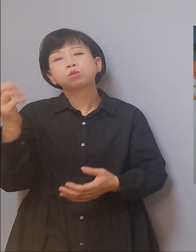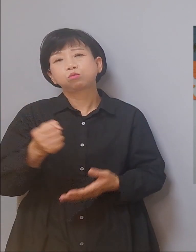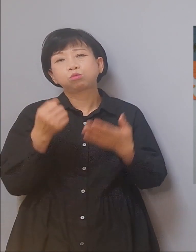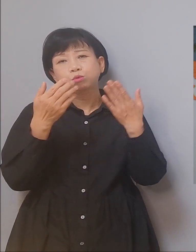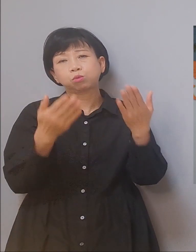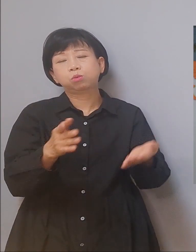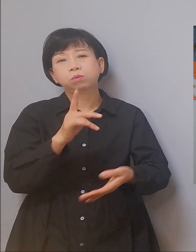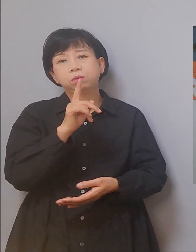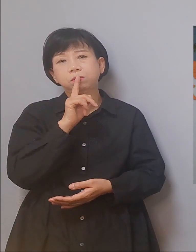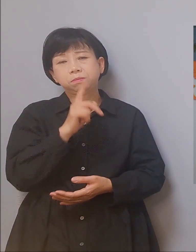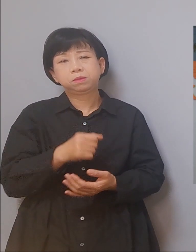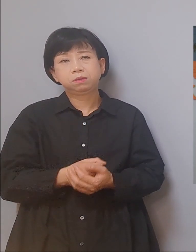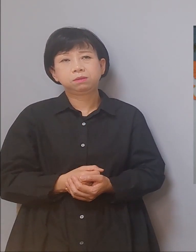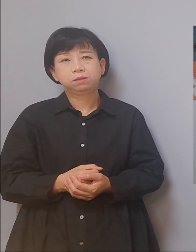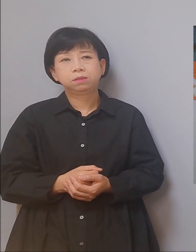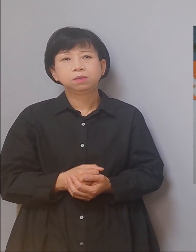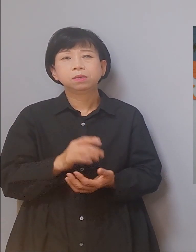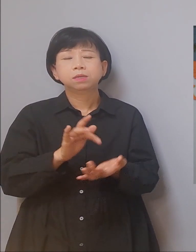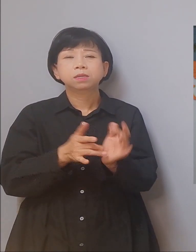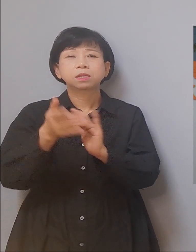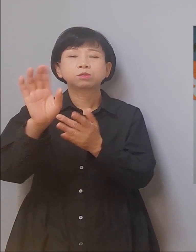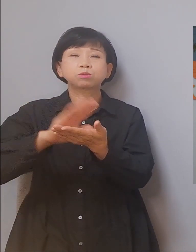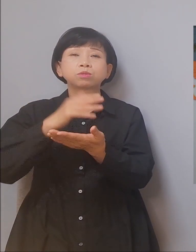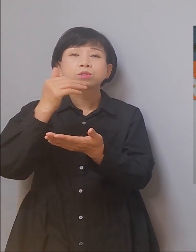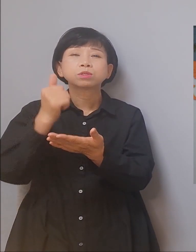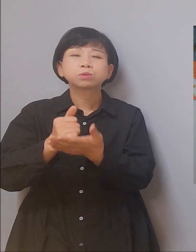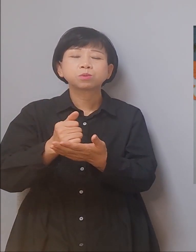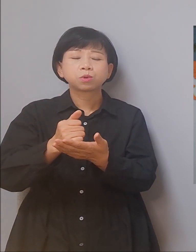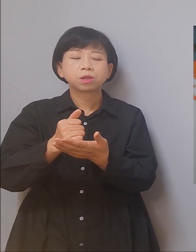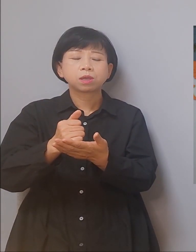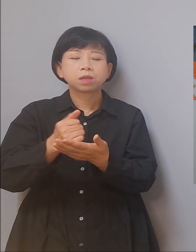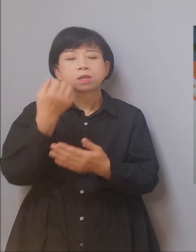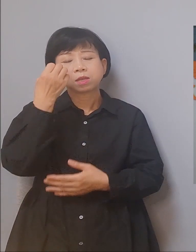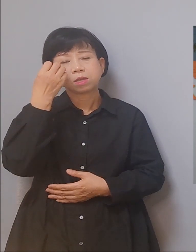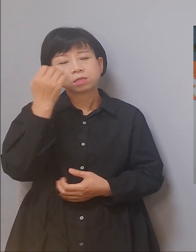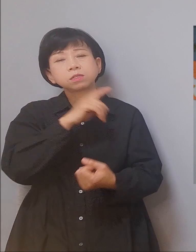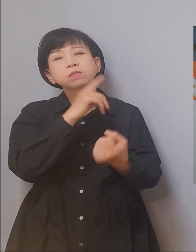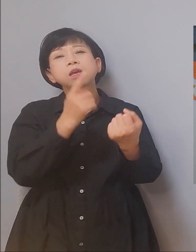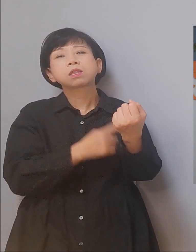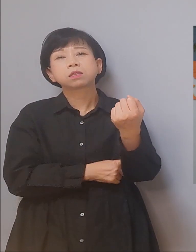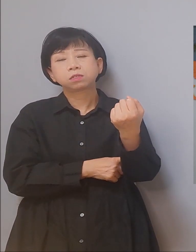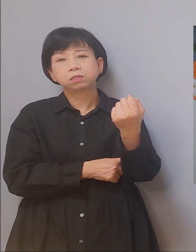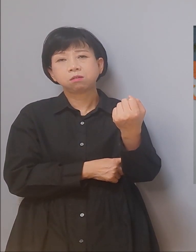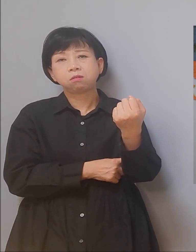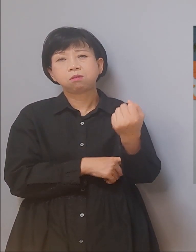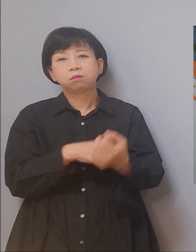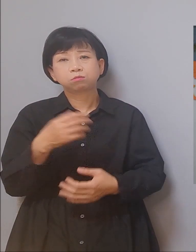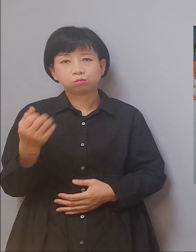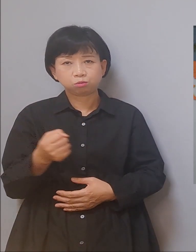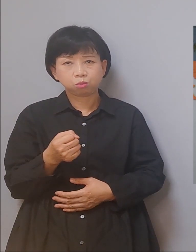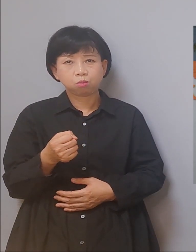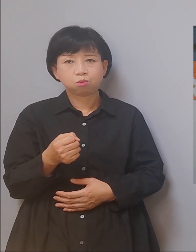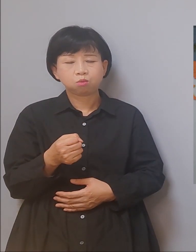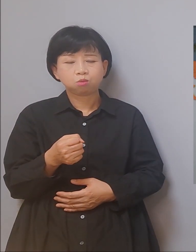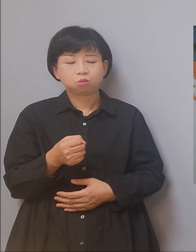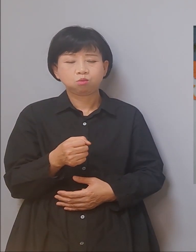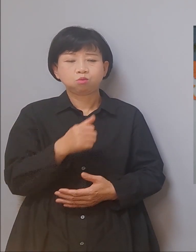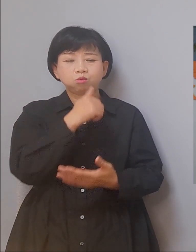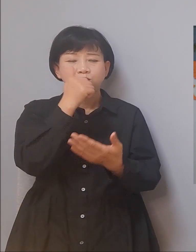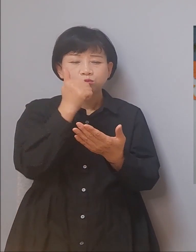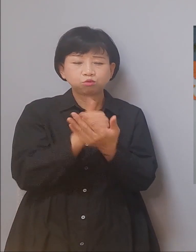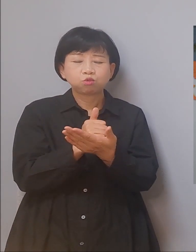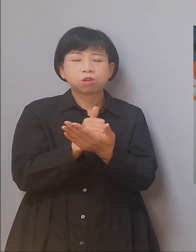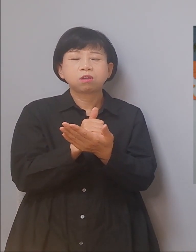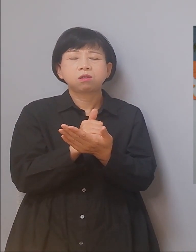말씀합니다. 예수 그리스도의 신기한 능력이요. 죄인들의 죄를 대속하셔서 주님이